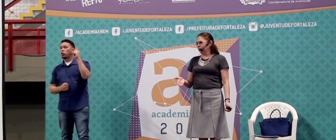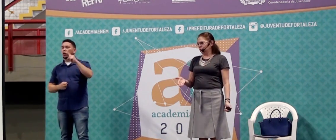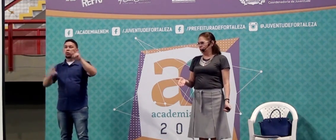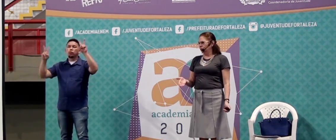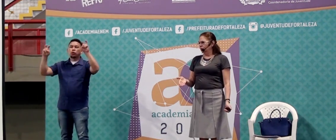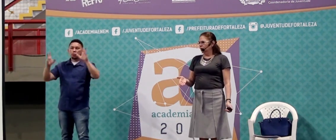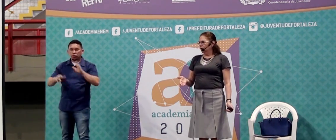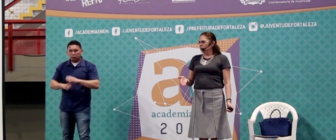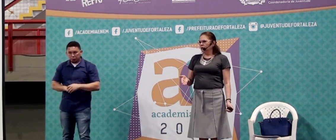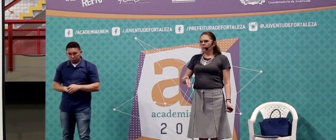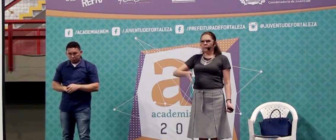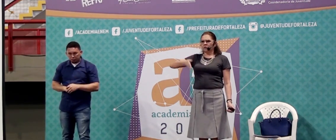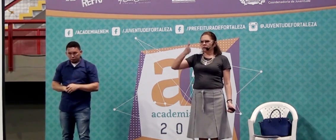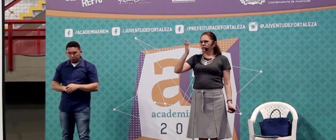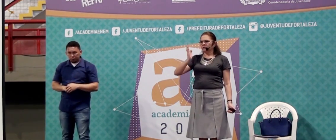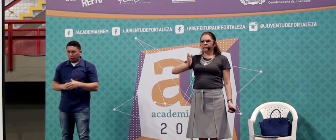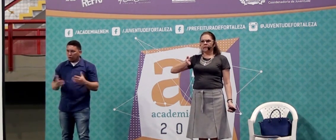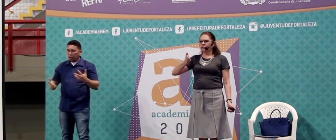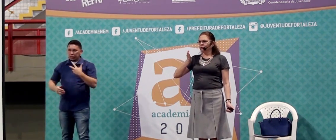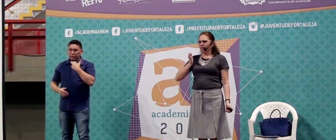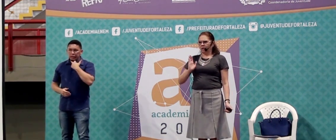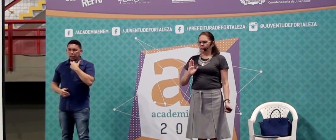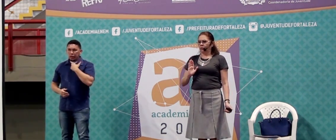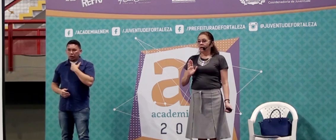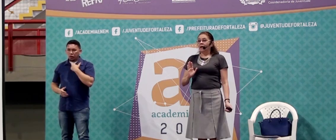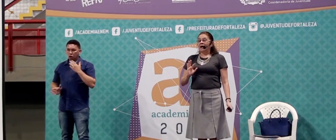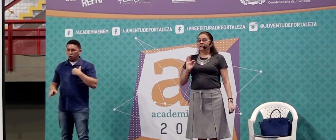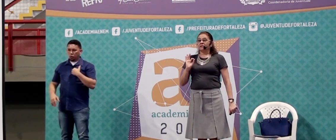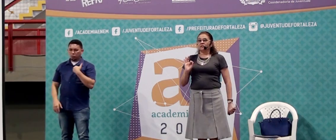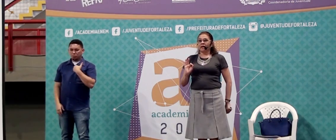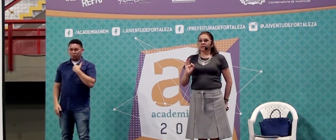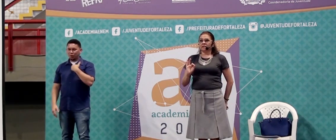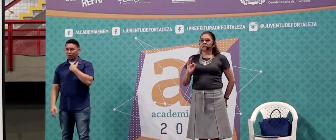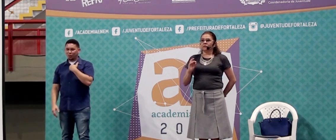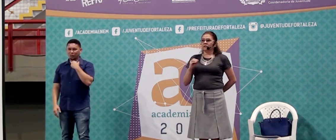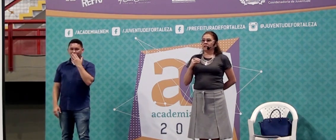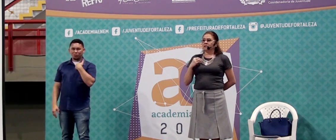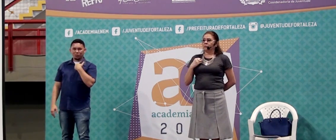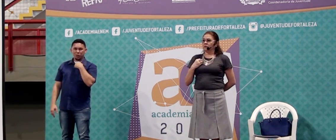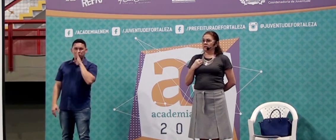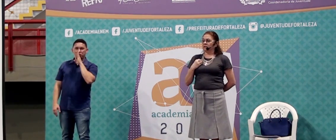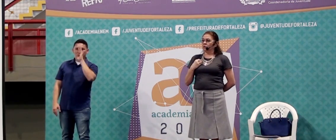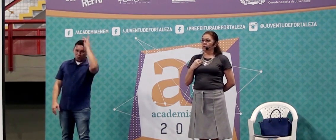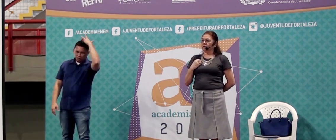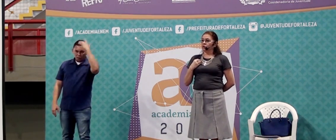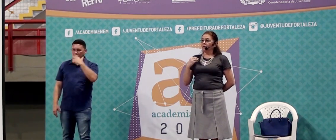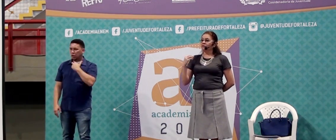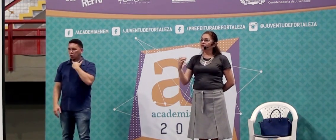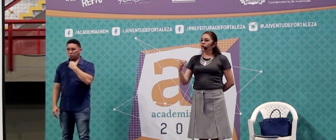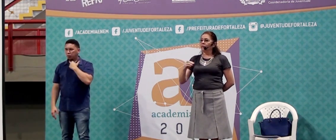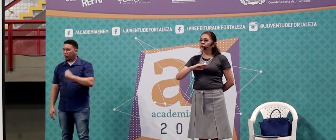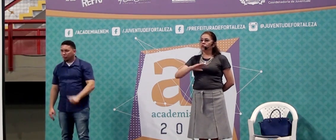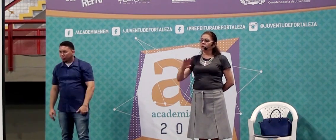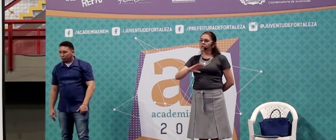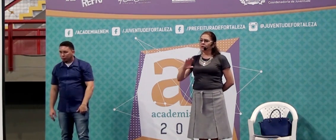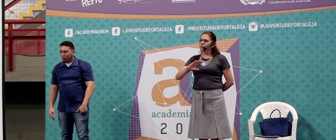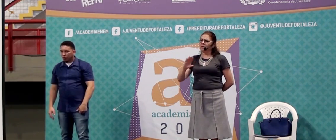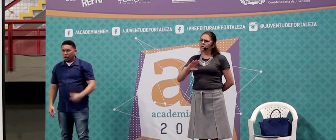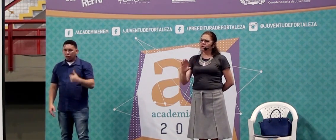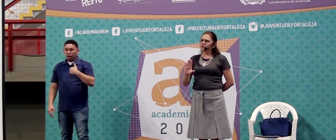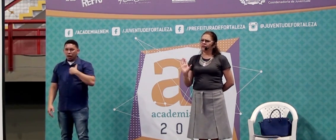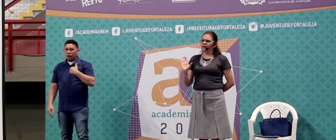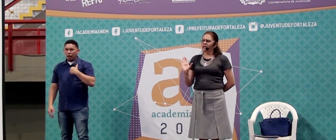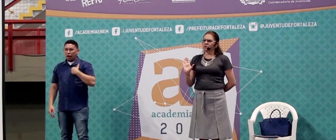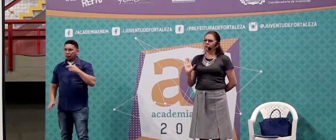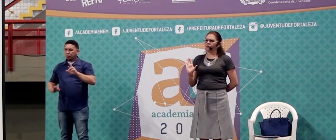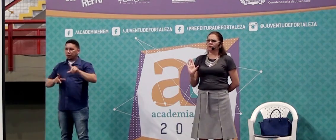daquele assunto. Eu não posso ser meio termo. Às vezes você se posiciona de uma forma